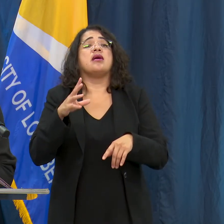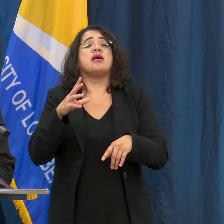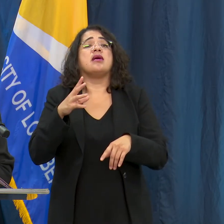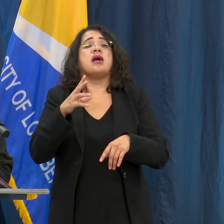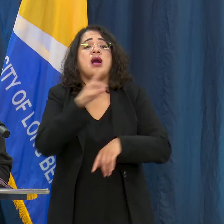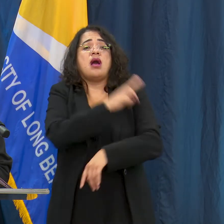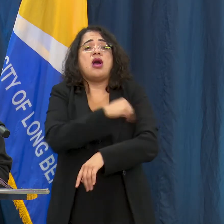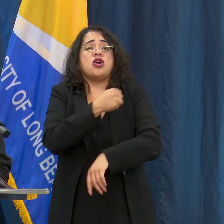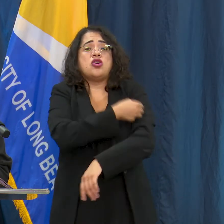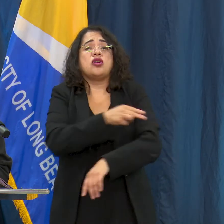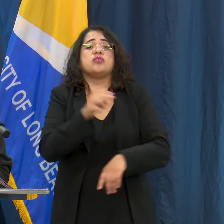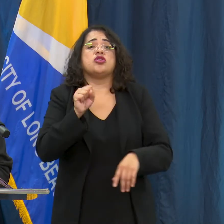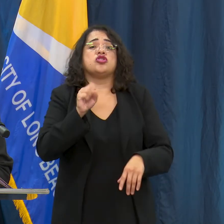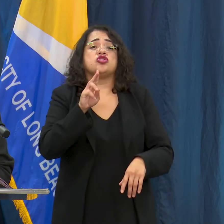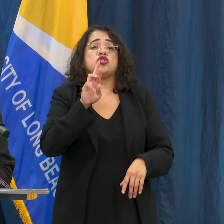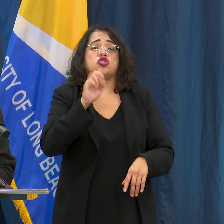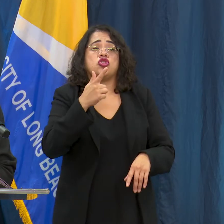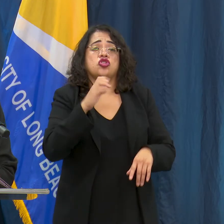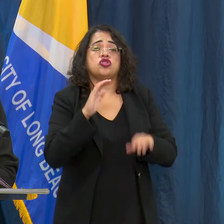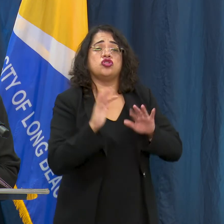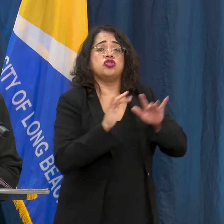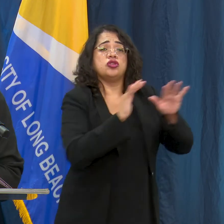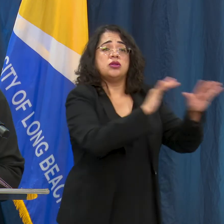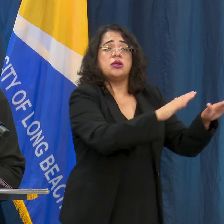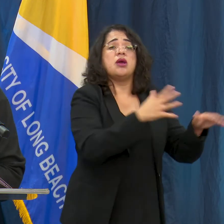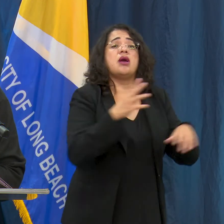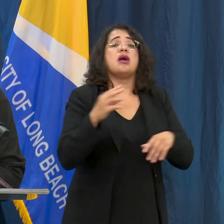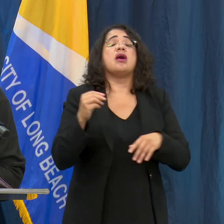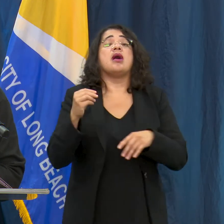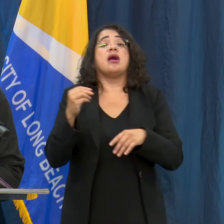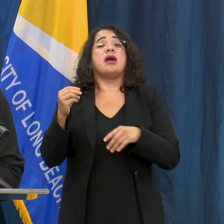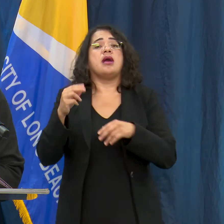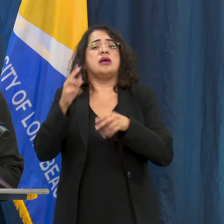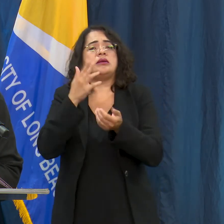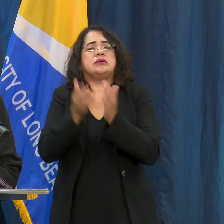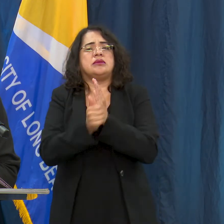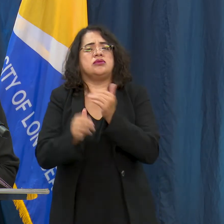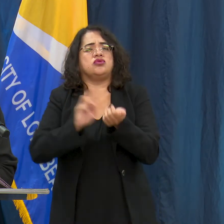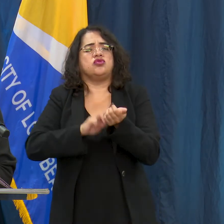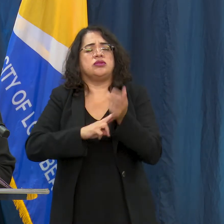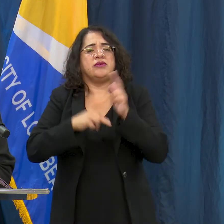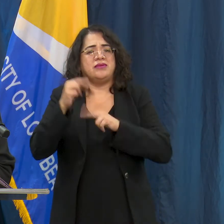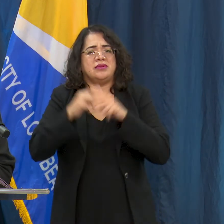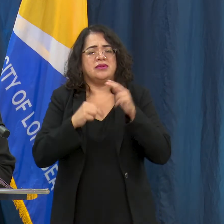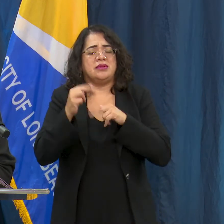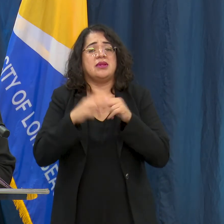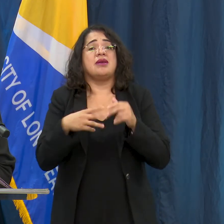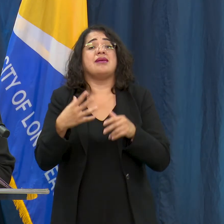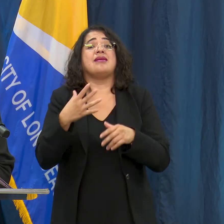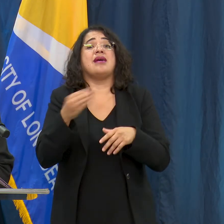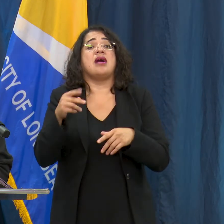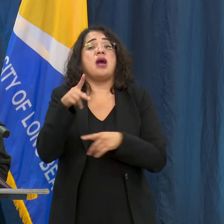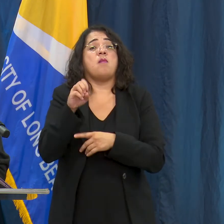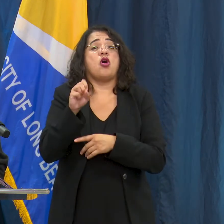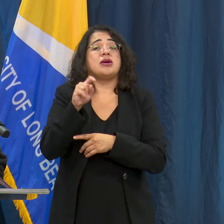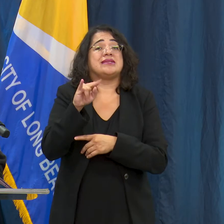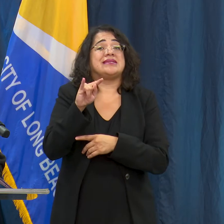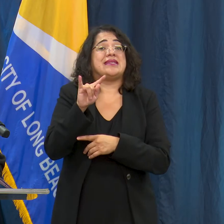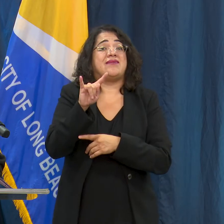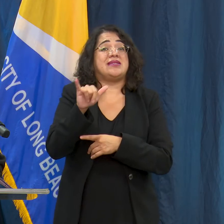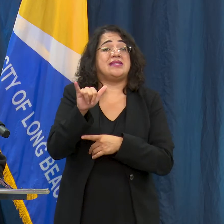Instalaciones de enfermería especializada también. En estos momentos estamos cumpliendo 5 de esos 6 criterios.